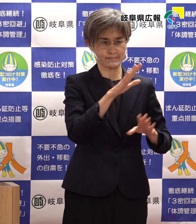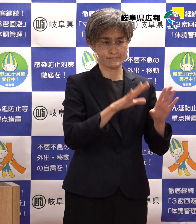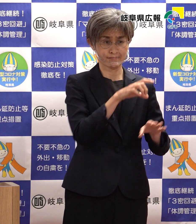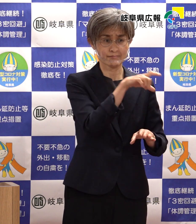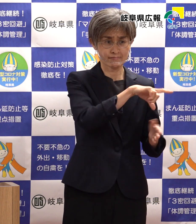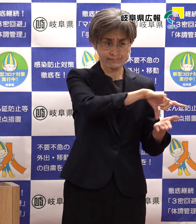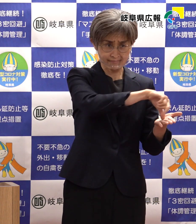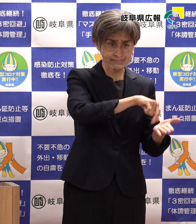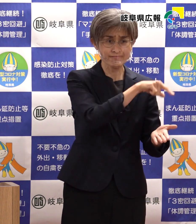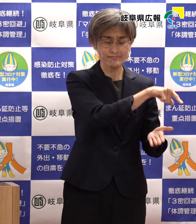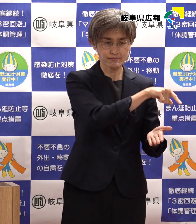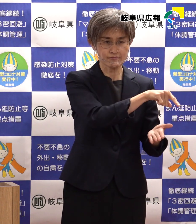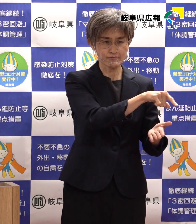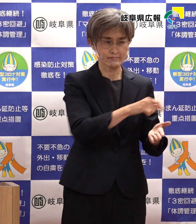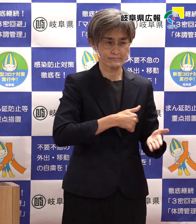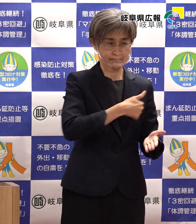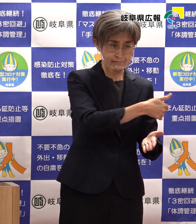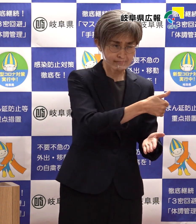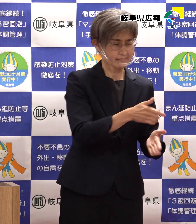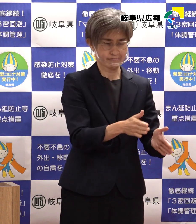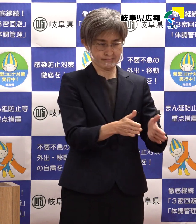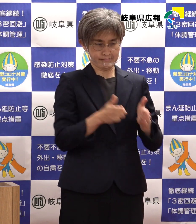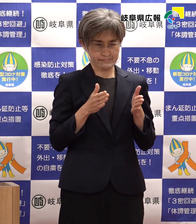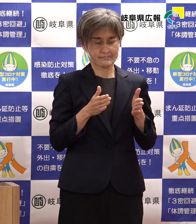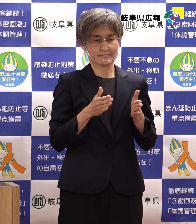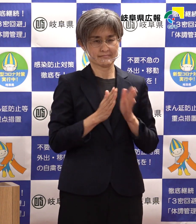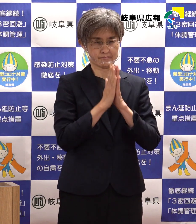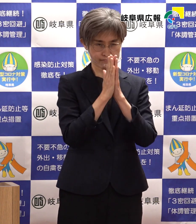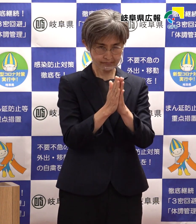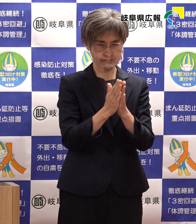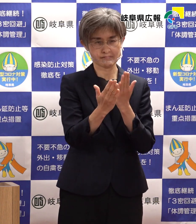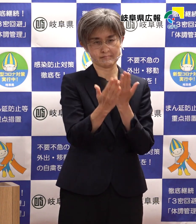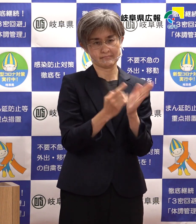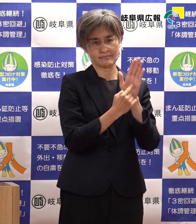来については自粛をお願いしたいということで言い切っ